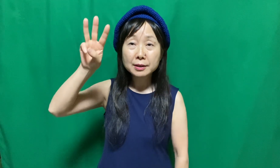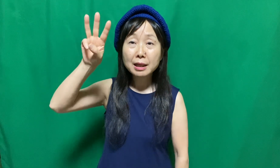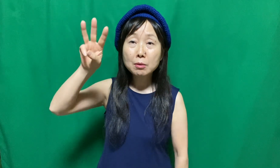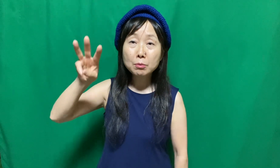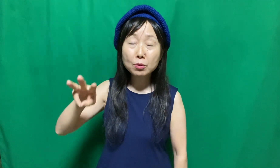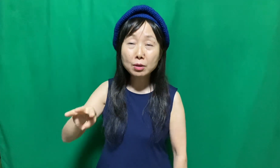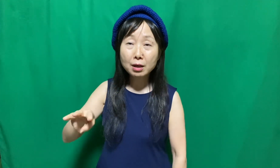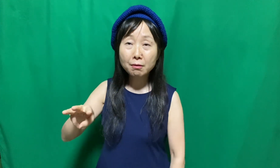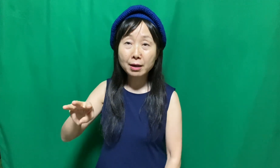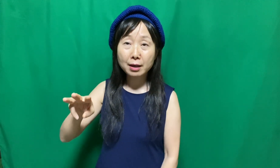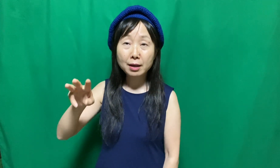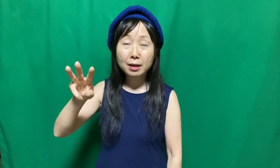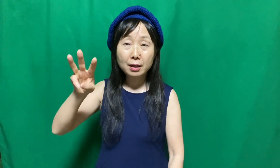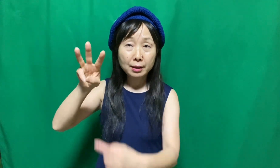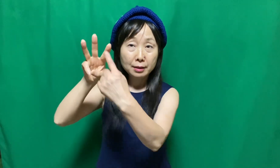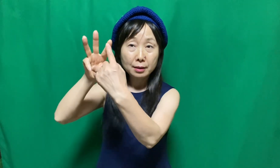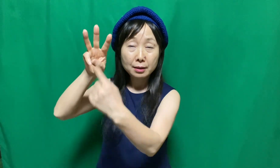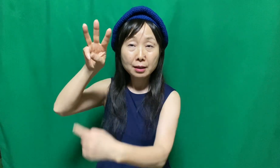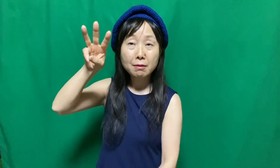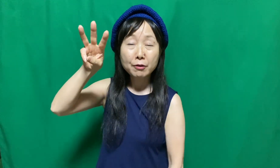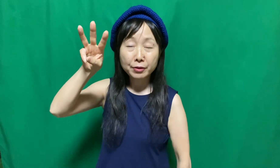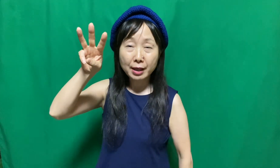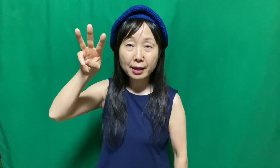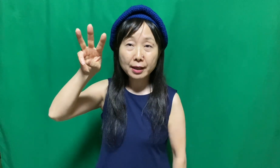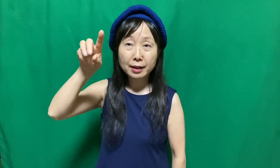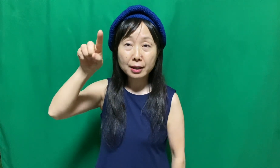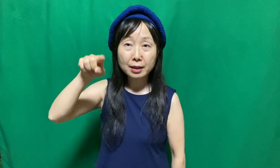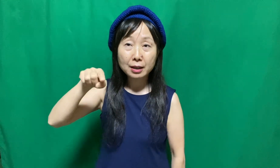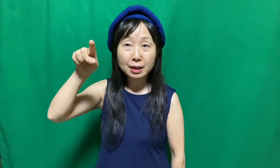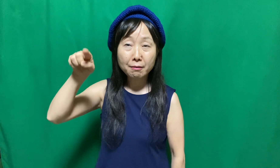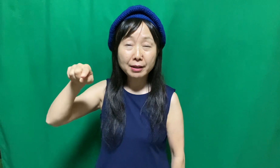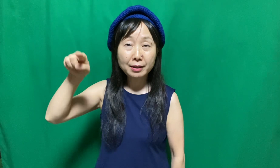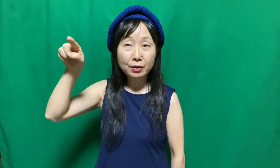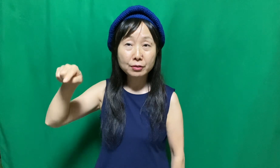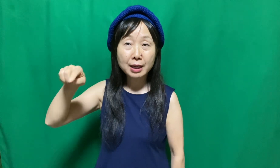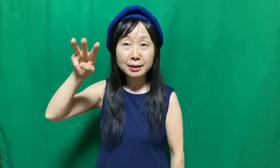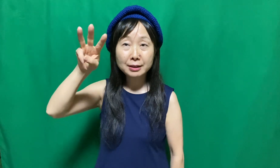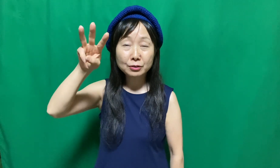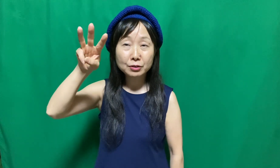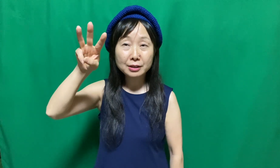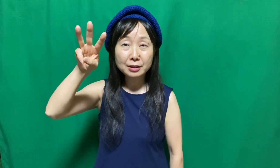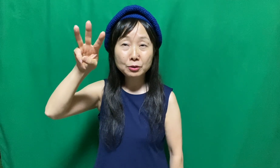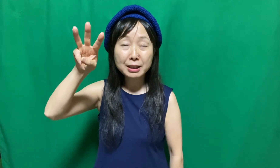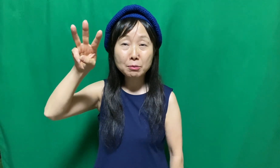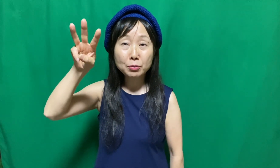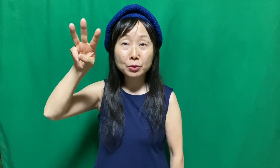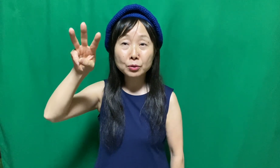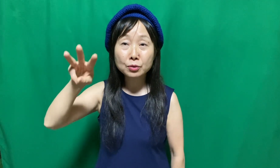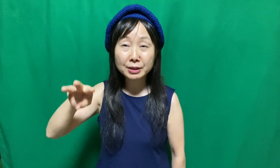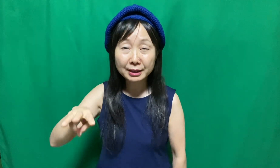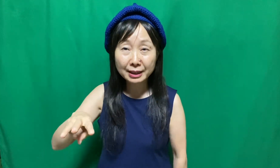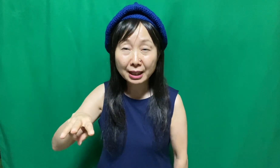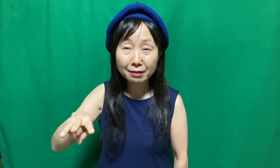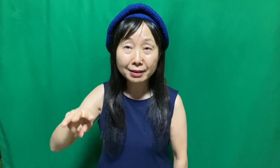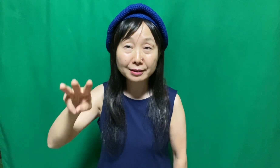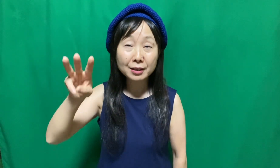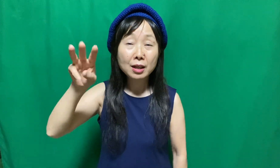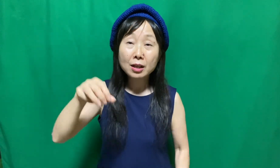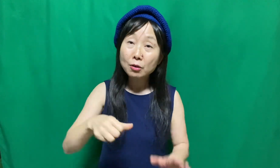三本川、川をね、川っていう漢字を三本同時に表す。お名